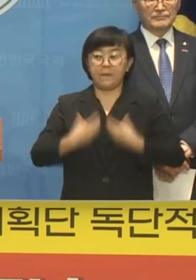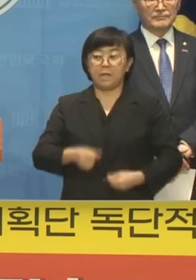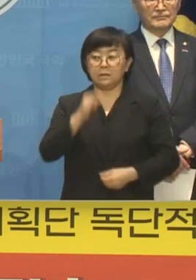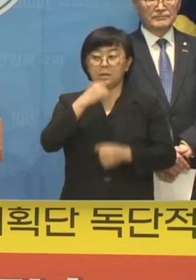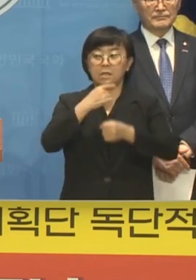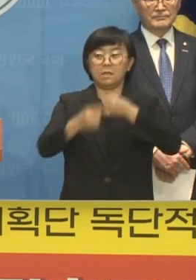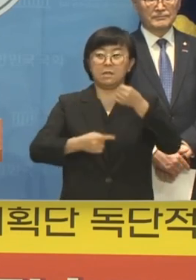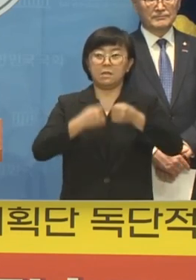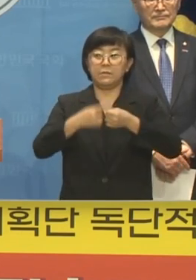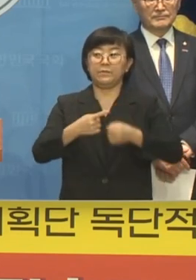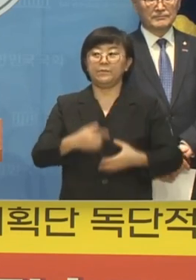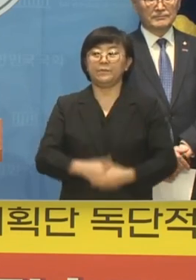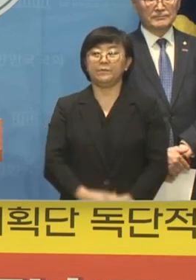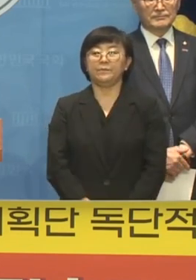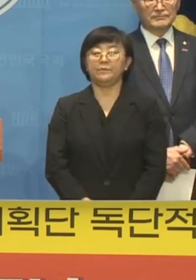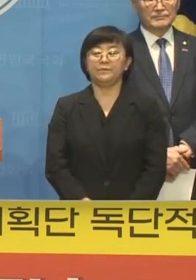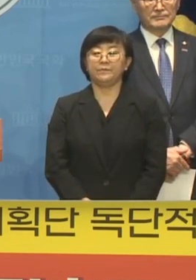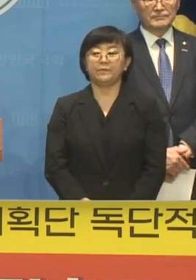한 해였습니다.